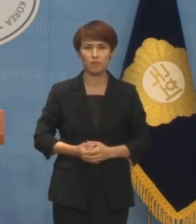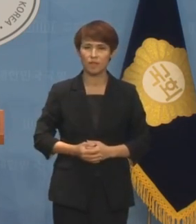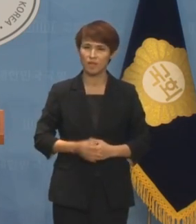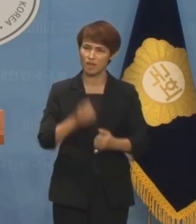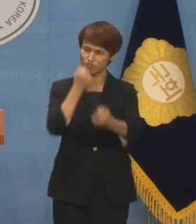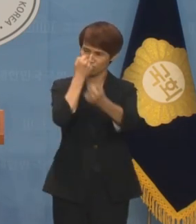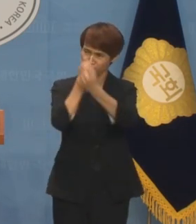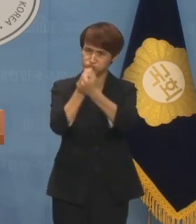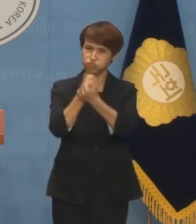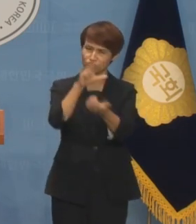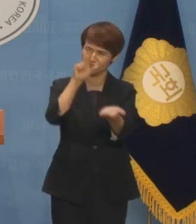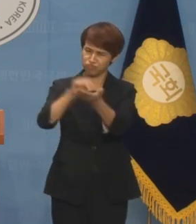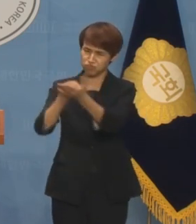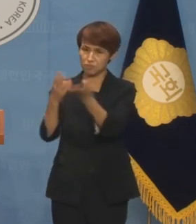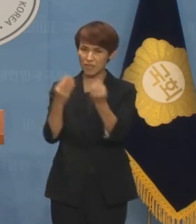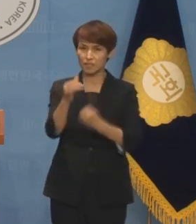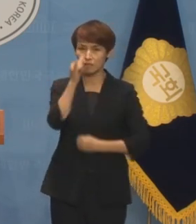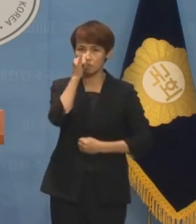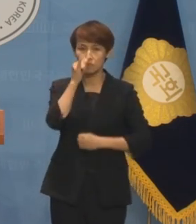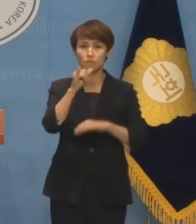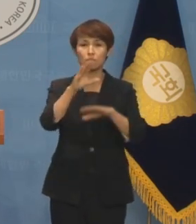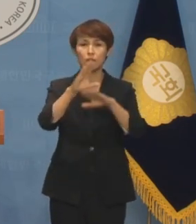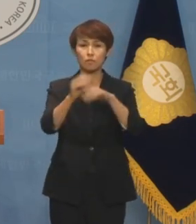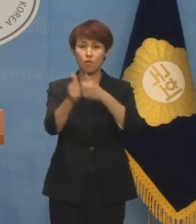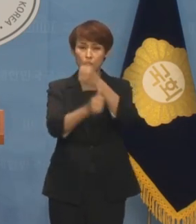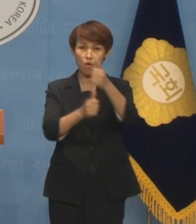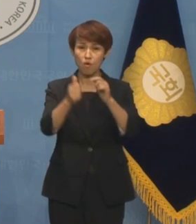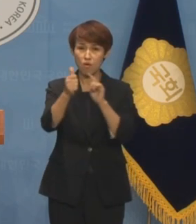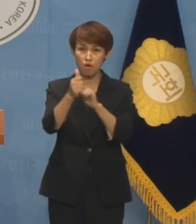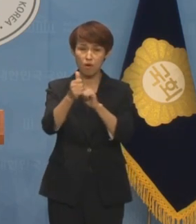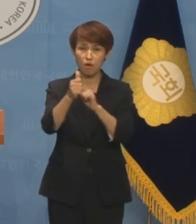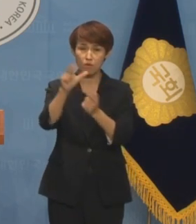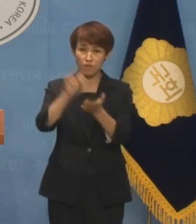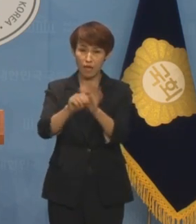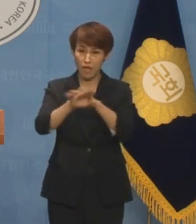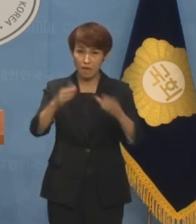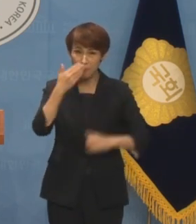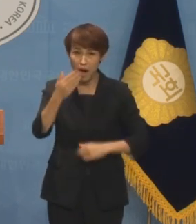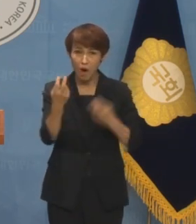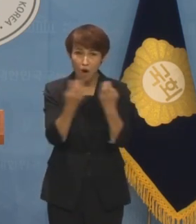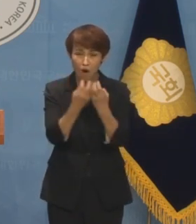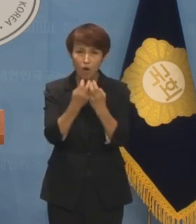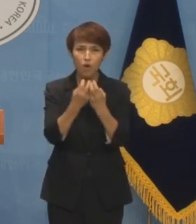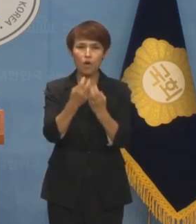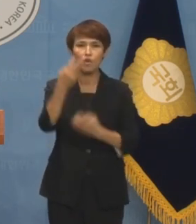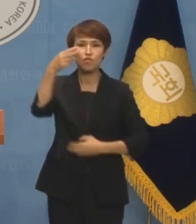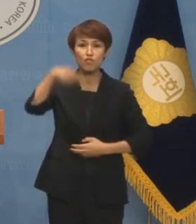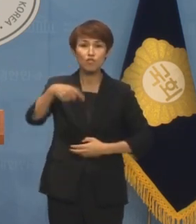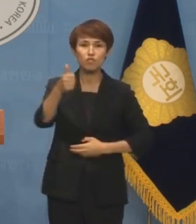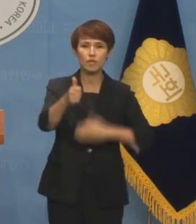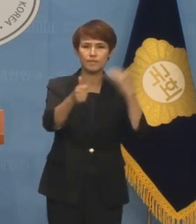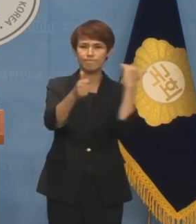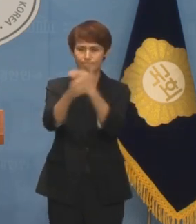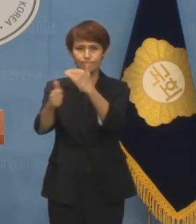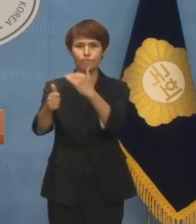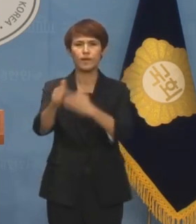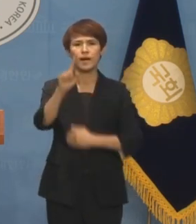사고만 치는 유일인 방심위를 바로 잡을 길은 윤석 대통령이 류의원 장을 해하는